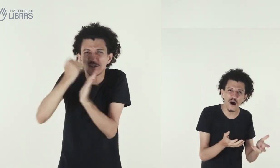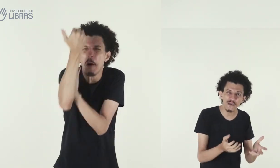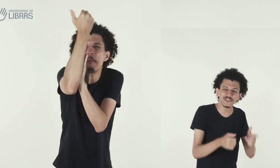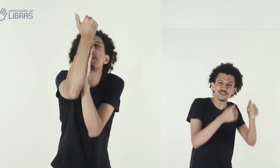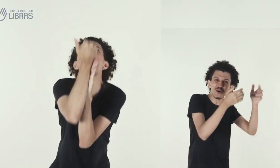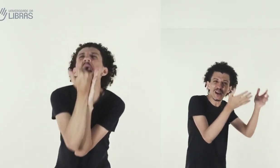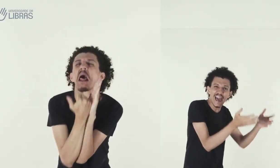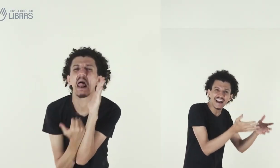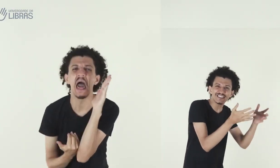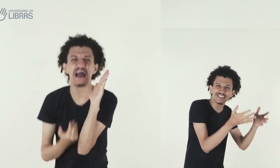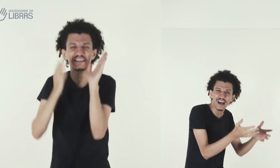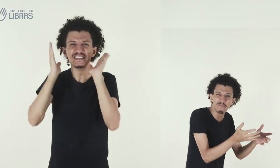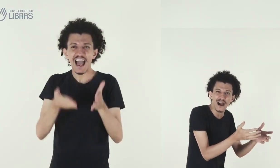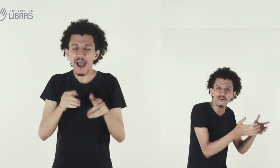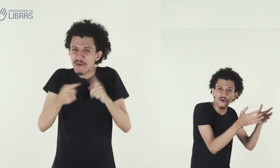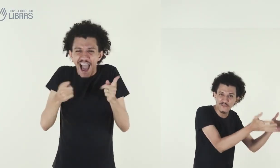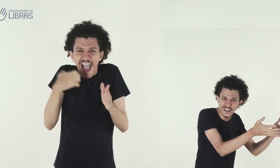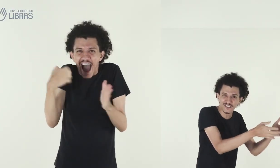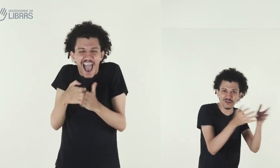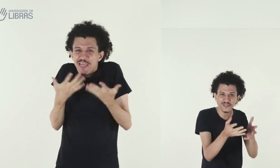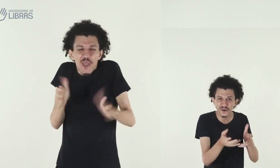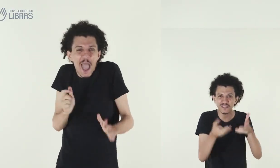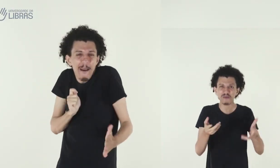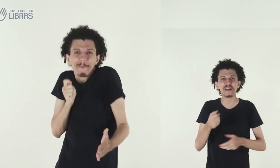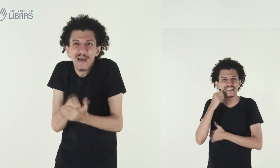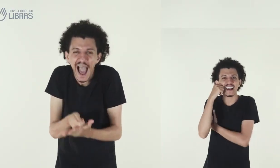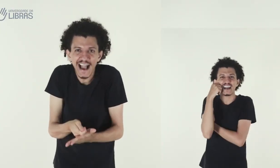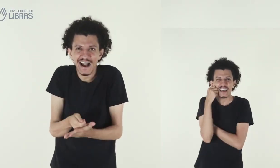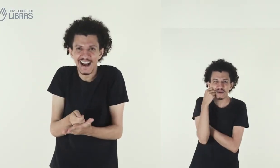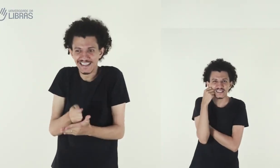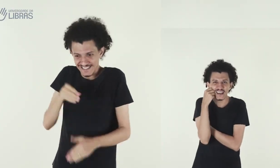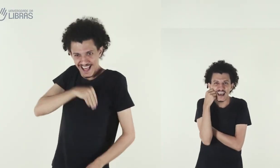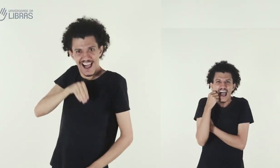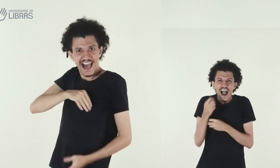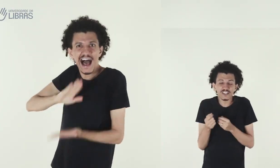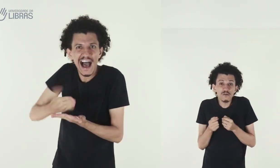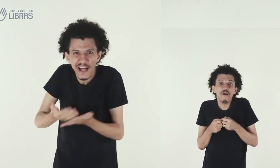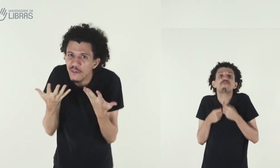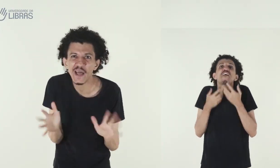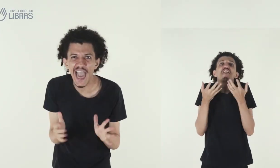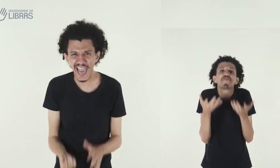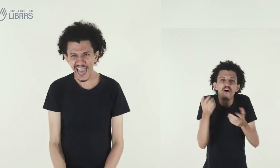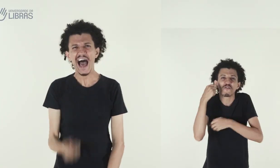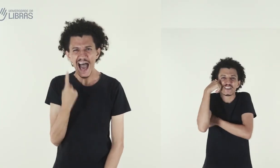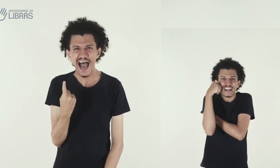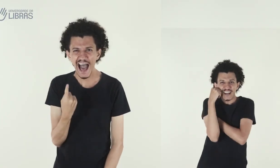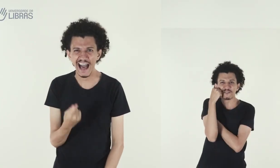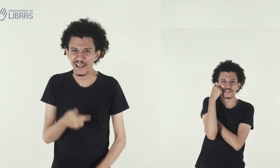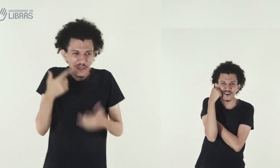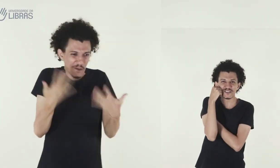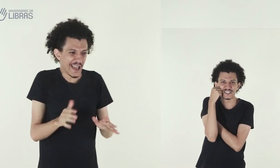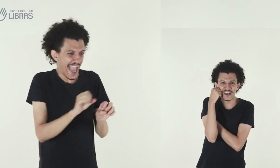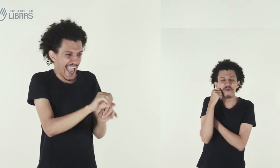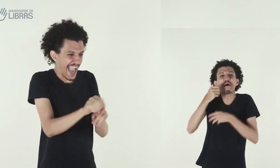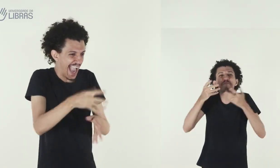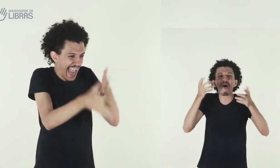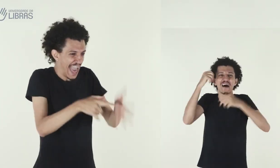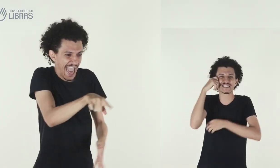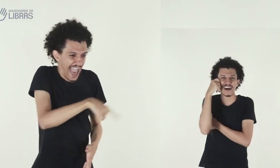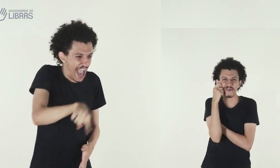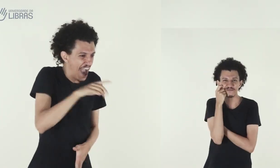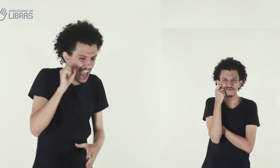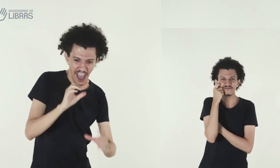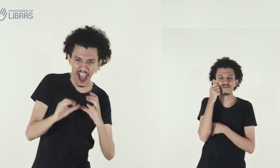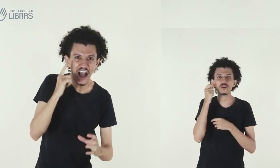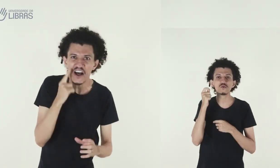uma forma de os colegas de trabalho ouvintes dos surdos aprenderem a Libras. Acham que é um favor contratar os surdos? Uma